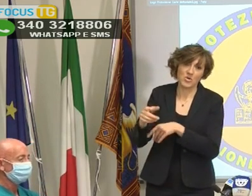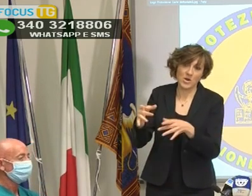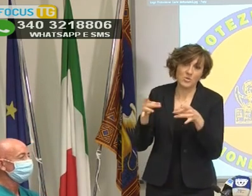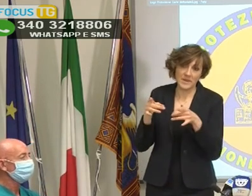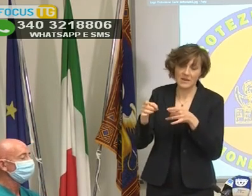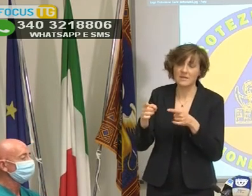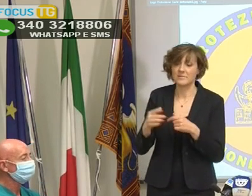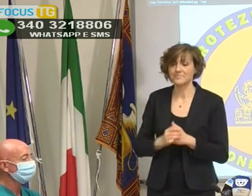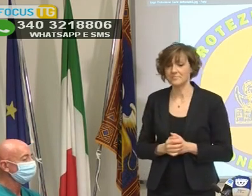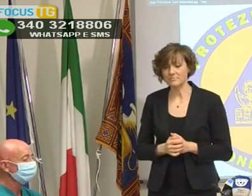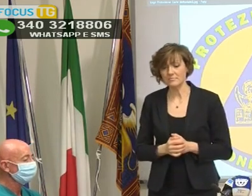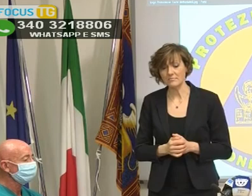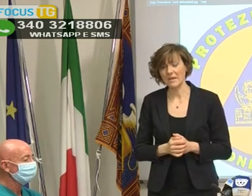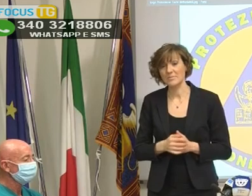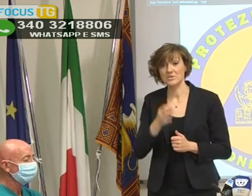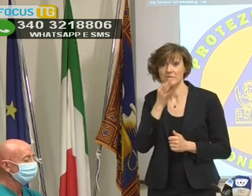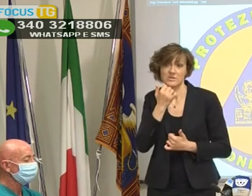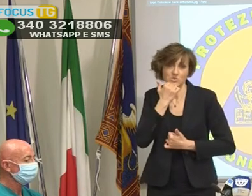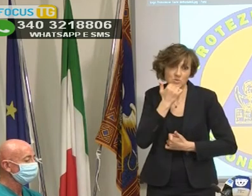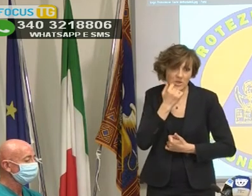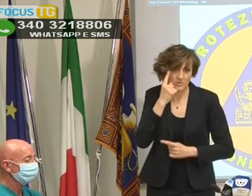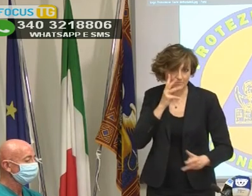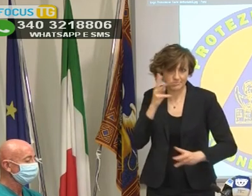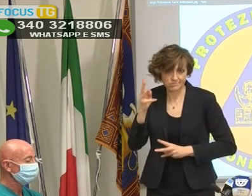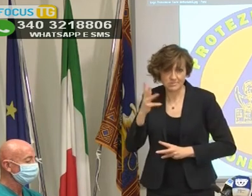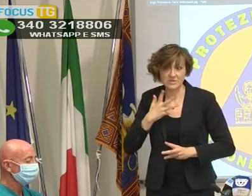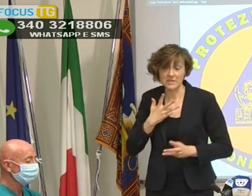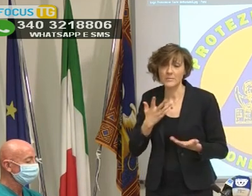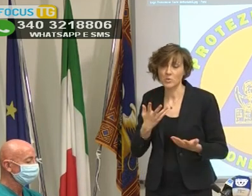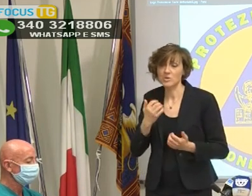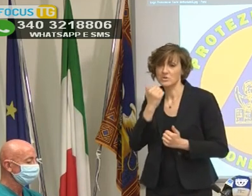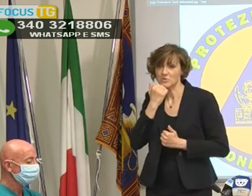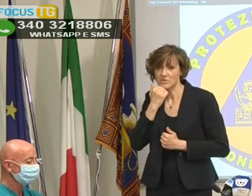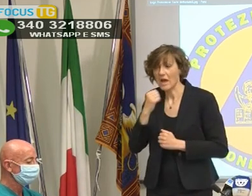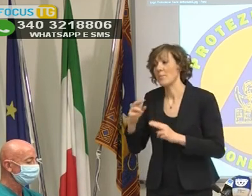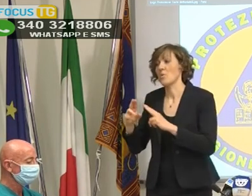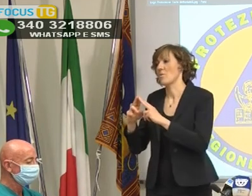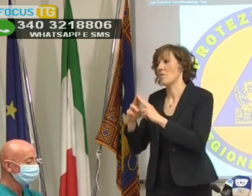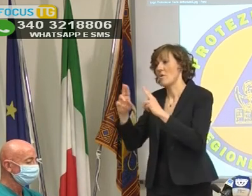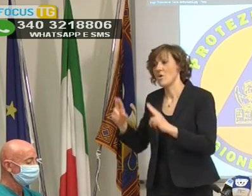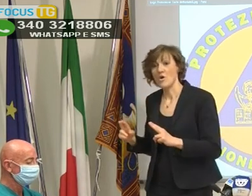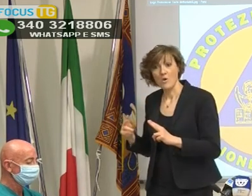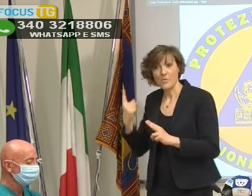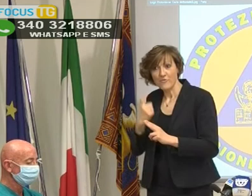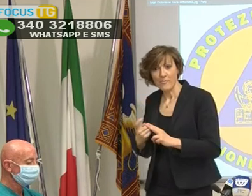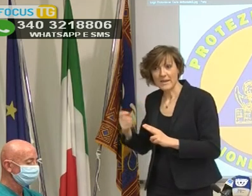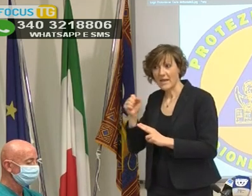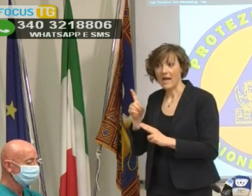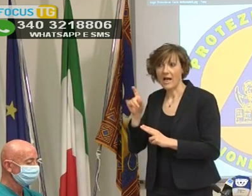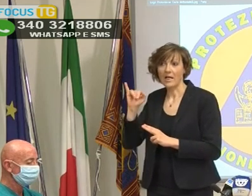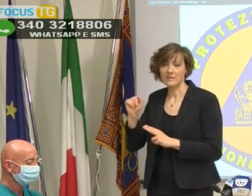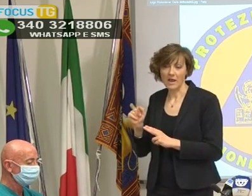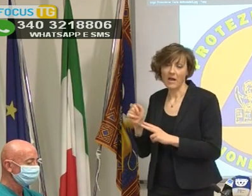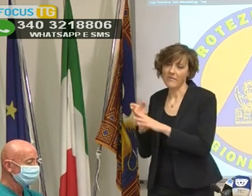la sorella nella profumeria. Quindi ci scusiamo per la profumeria di Adria, andate in profumeria tranquilli e anzi andate